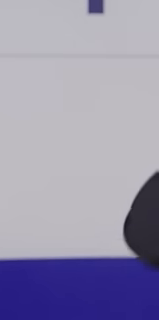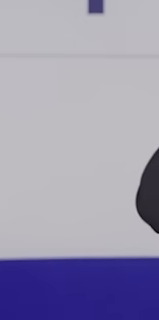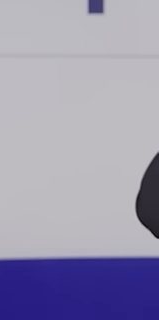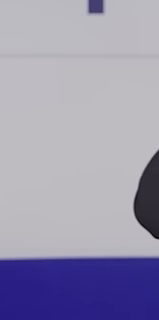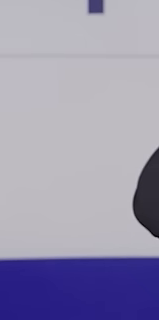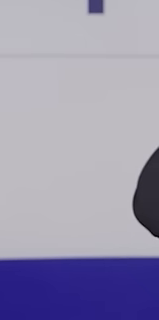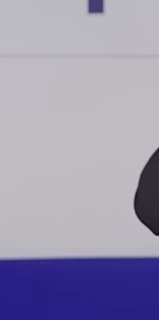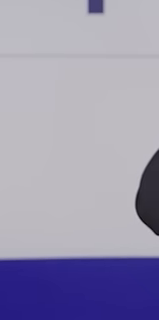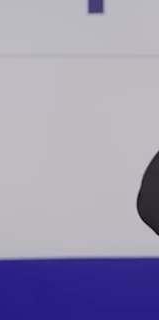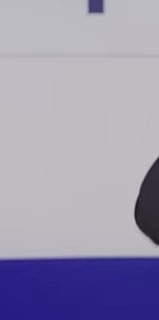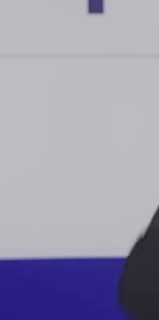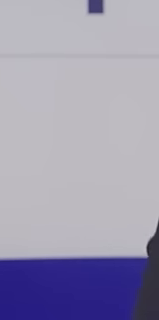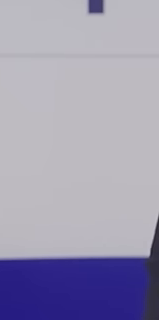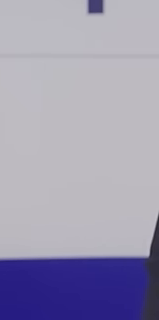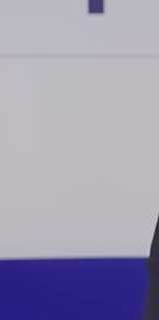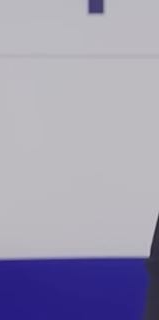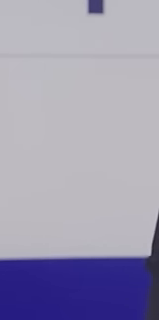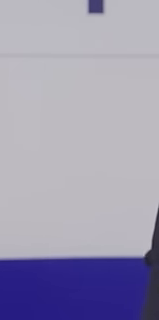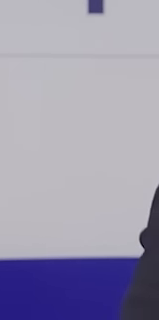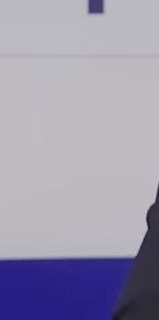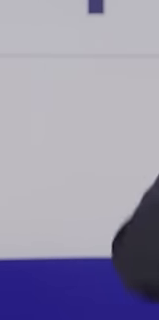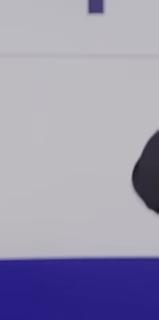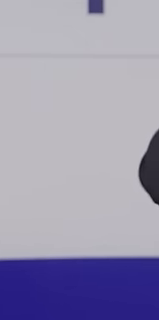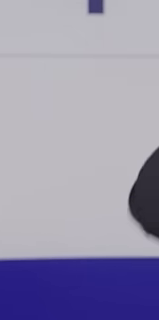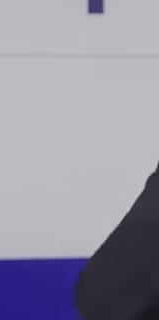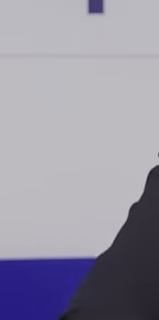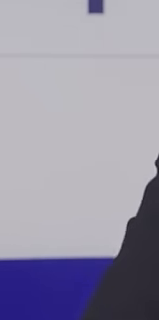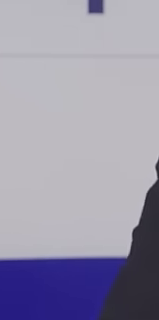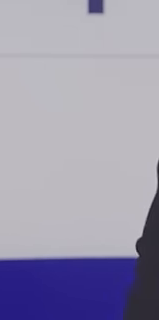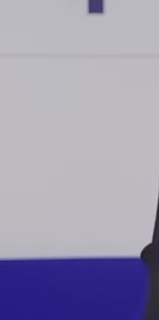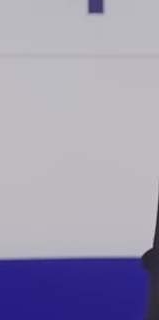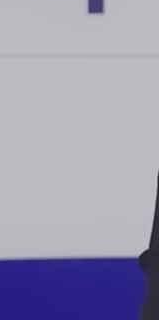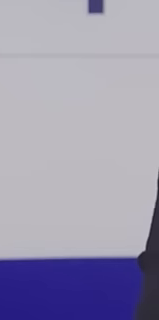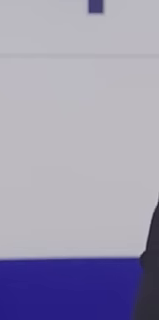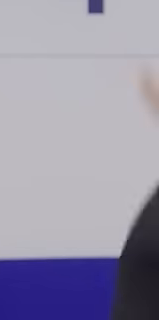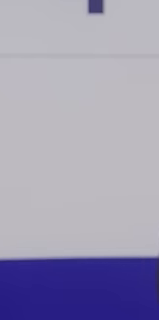세울 필요 없이 에너지를 전기로 바꿔서